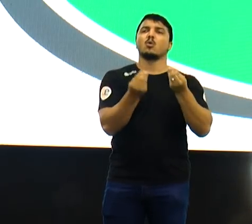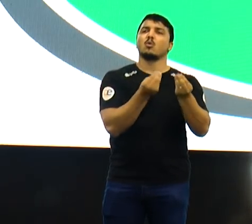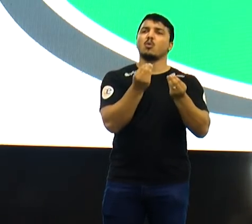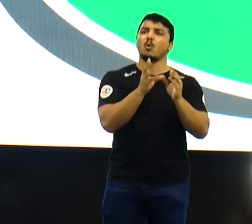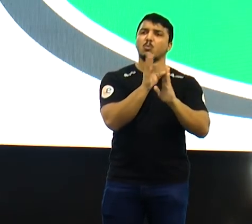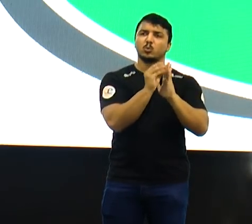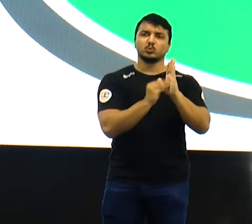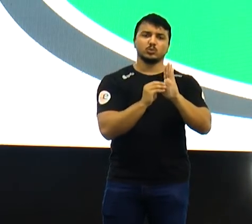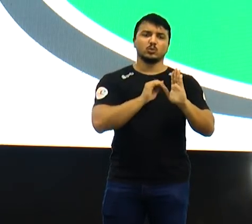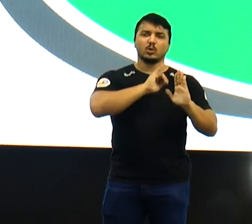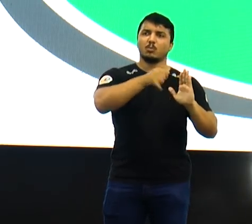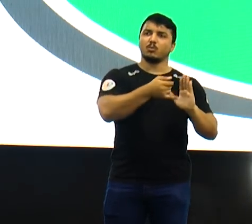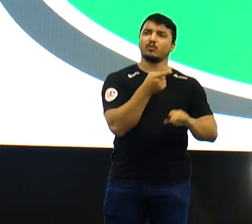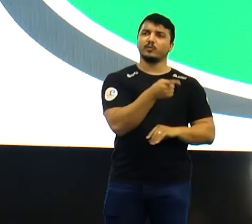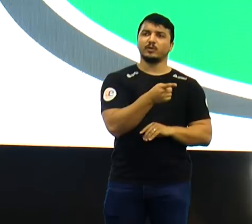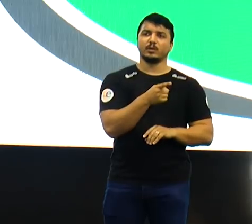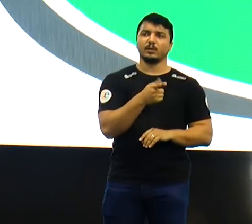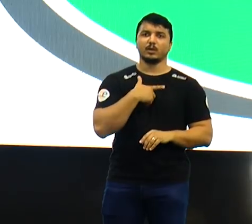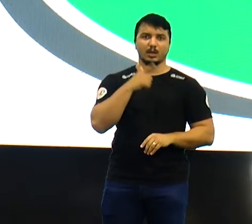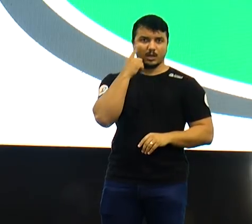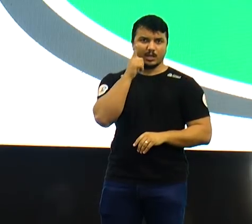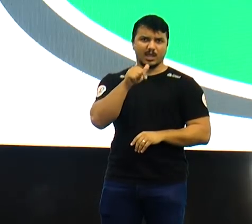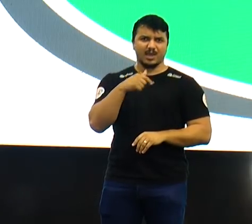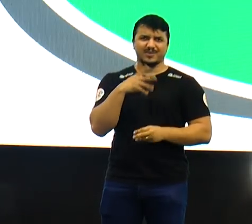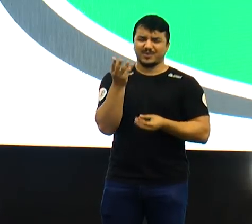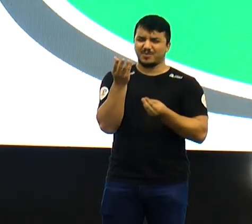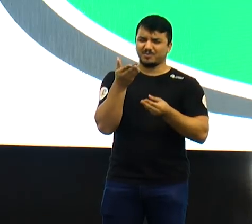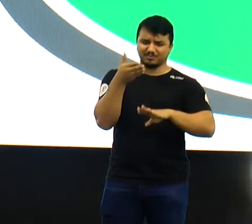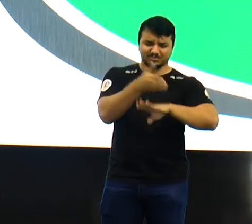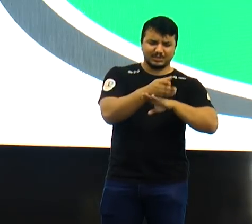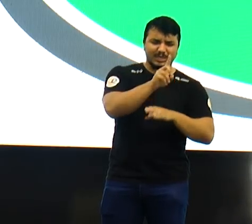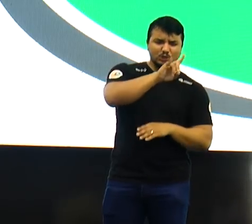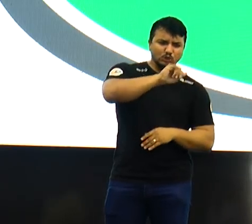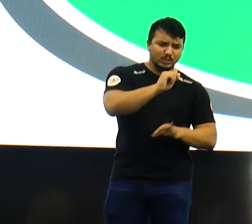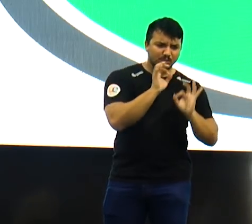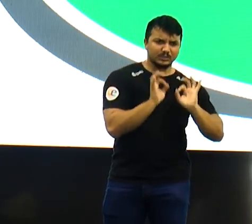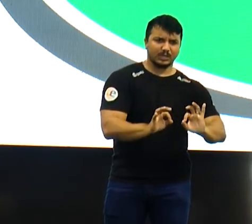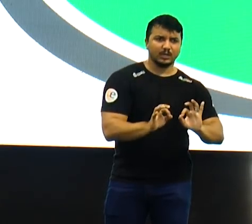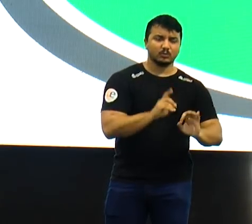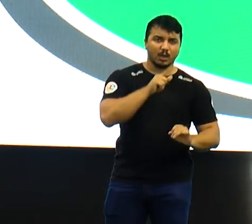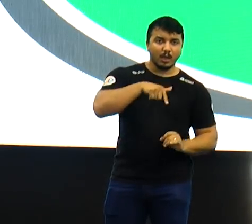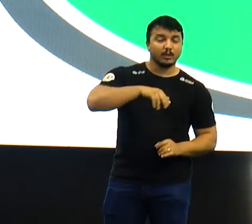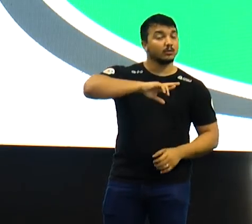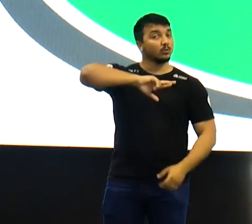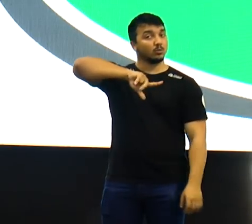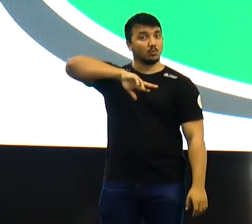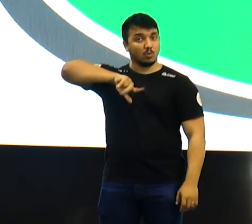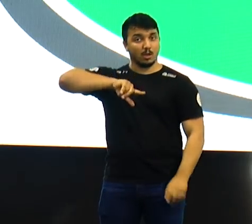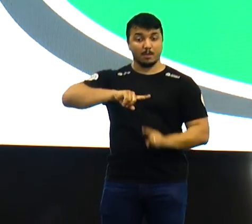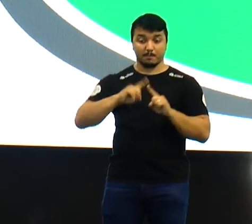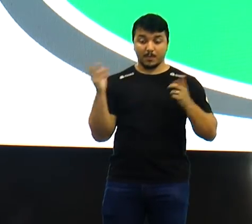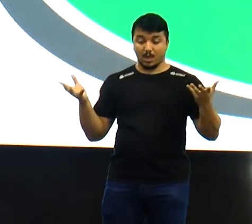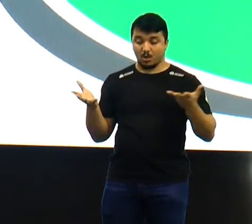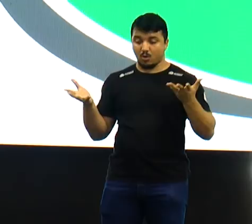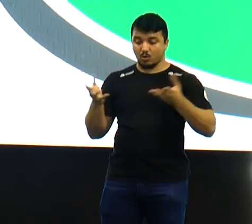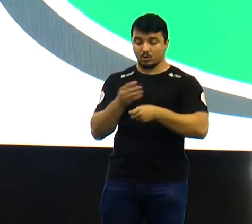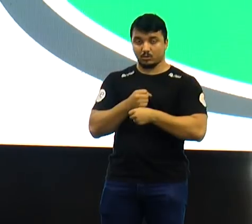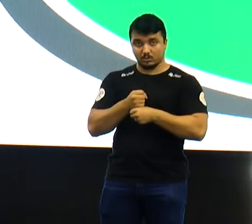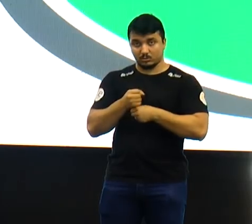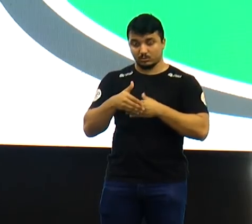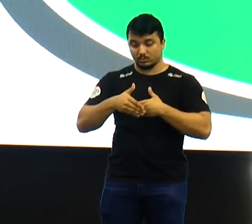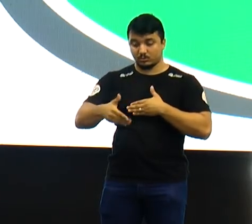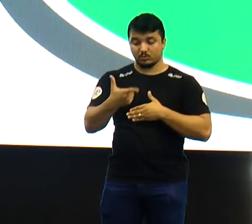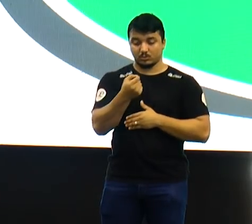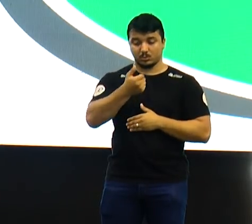nenhuma universidade cobra data na prova, não é a data o importante. Mas é que esse ano,